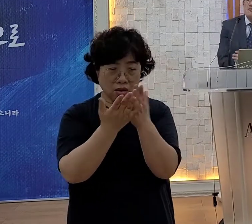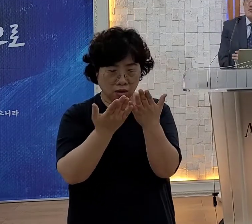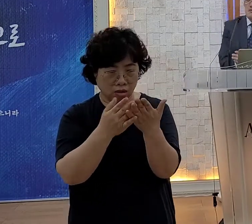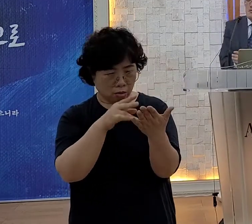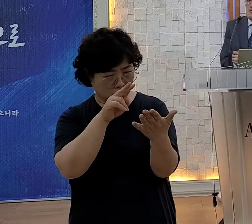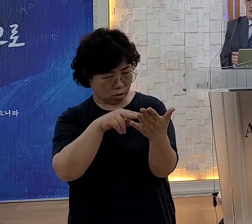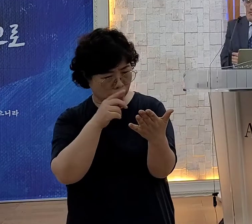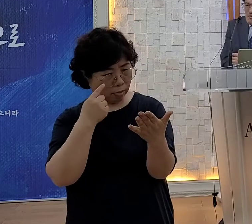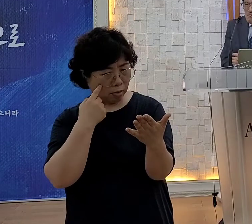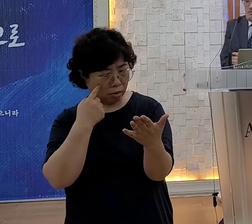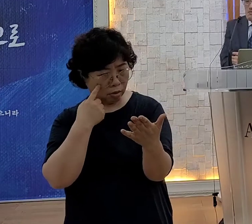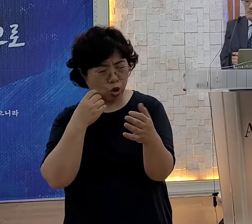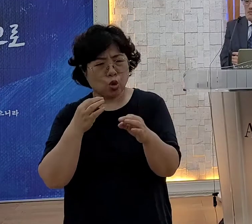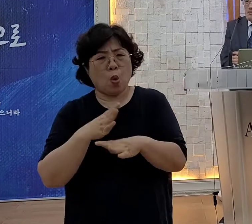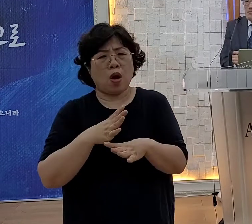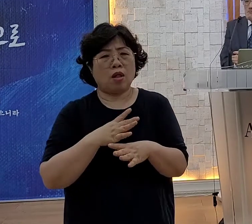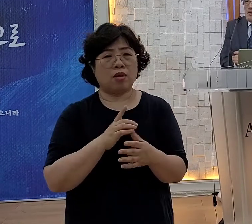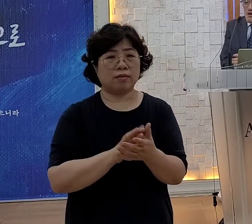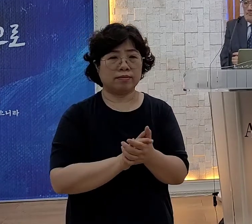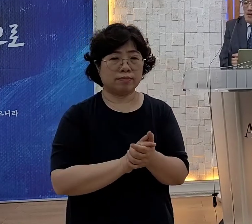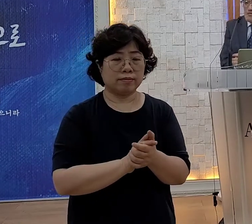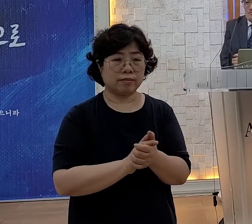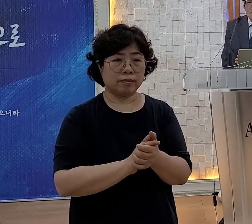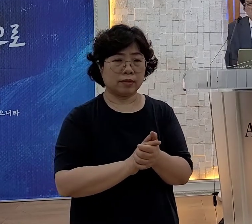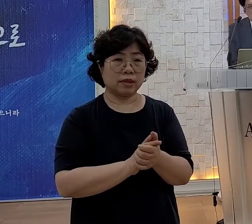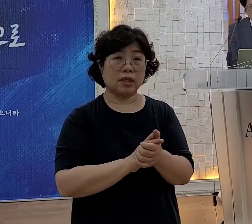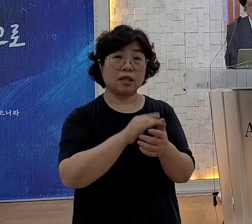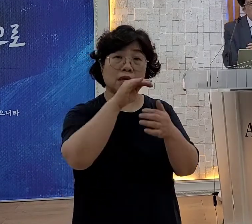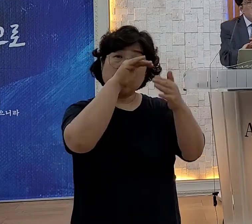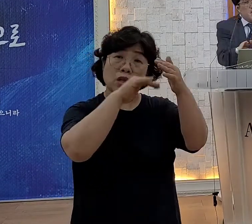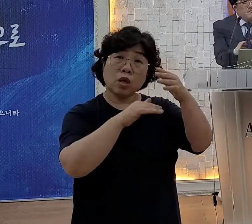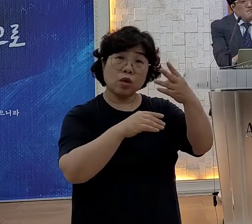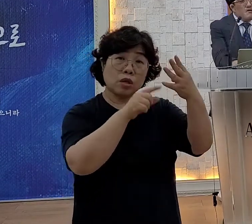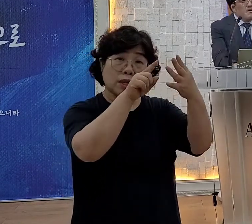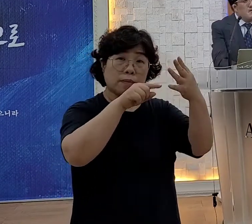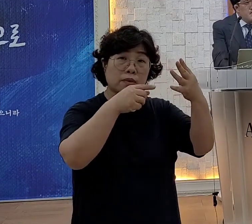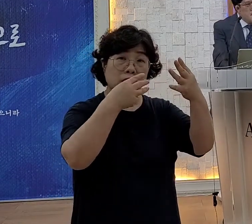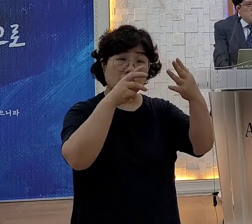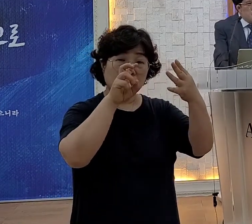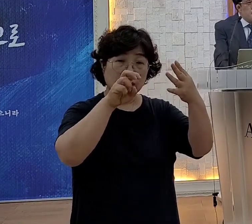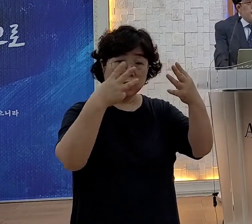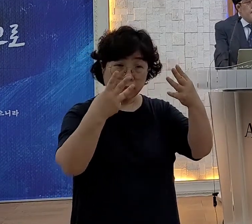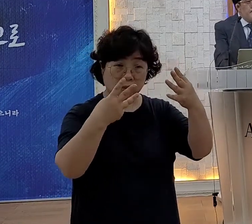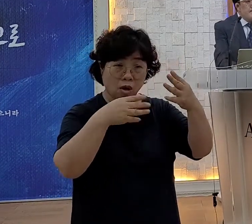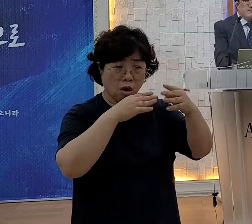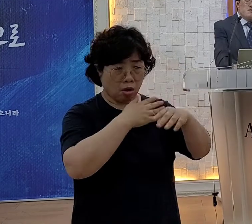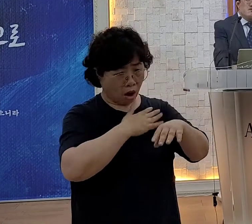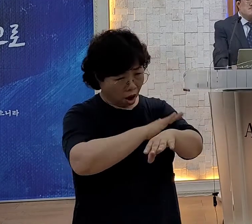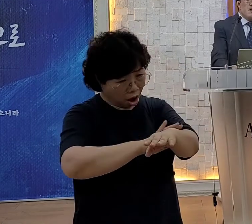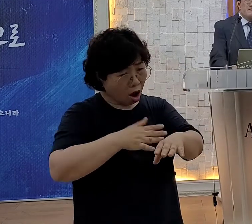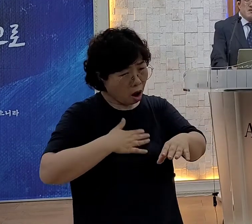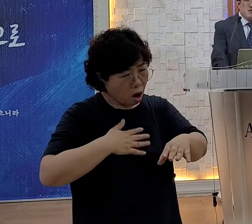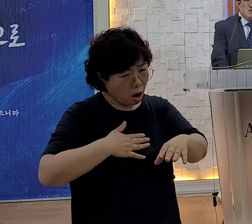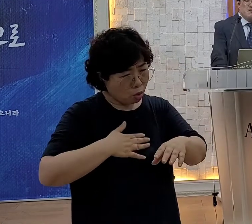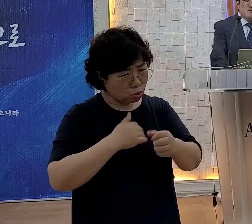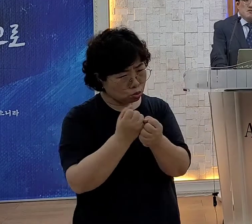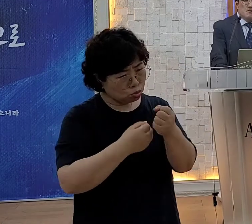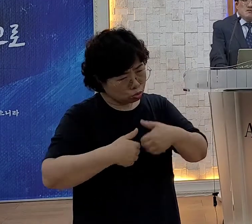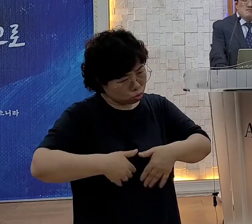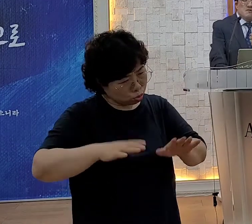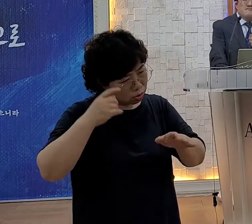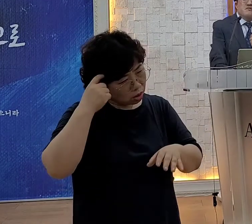잠깐 보면서 깜짝 놀랐어요. 이거 너무 잘 아는 말씀이고 굳이 이거 설명할 필요가 있겠나 했는데 여러분 이